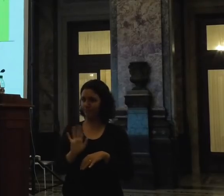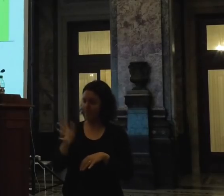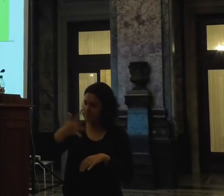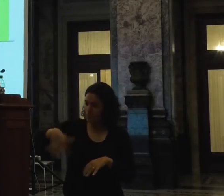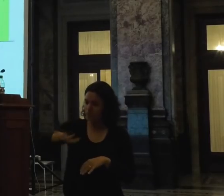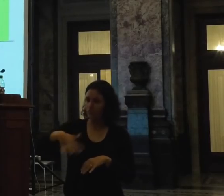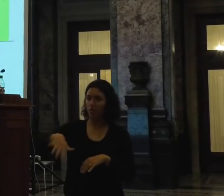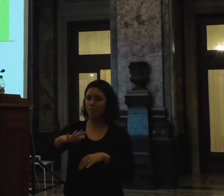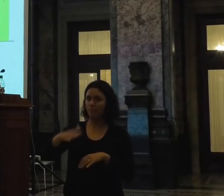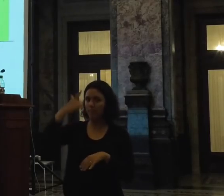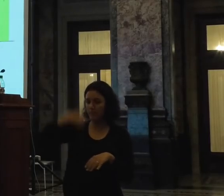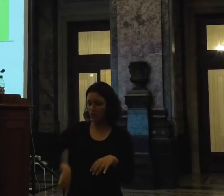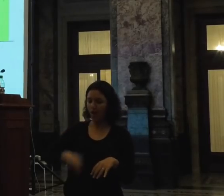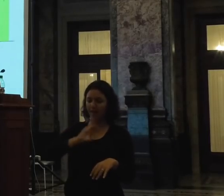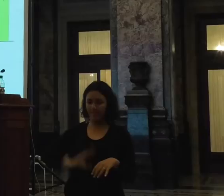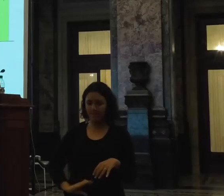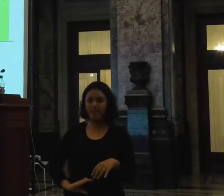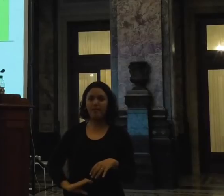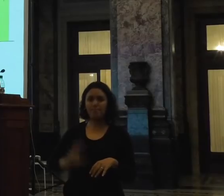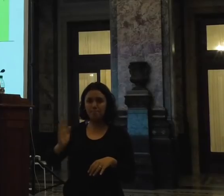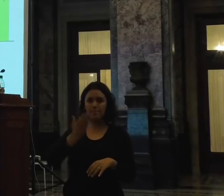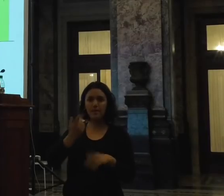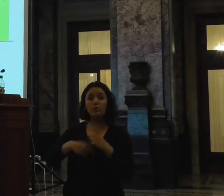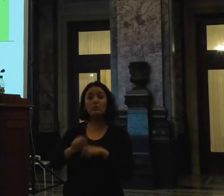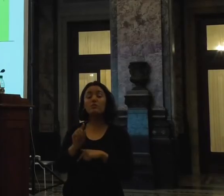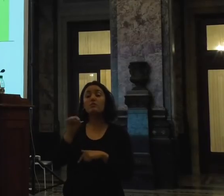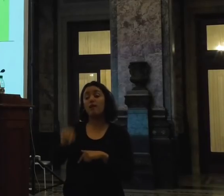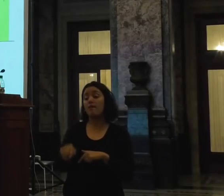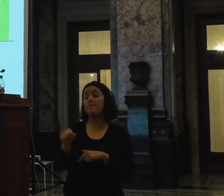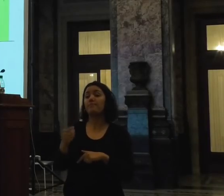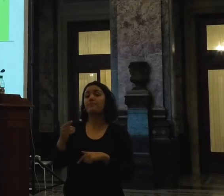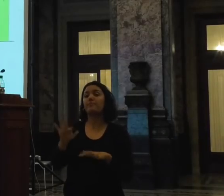que encontramos es que si vemos el rendimiento, la